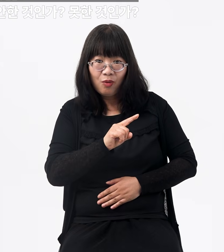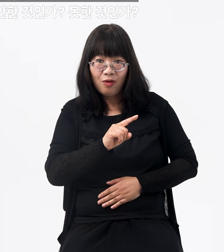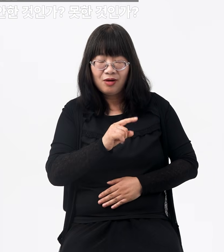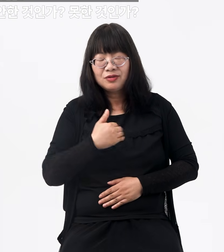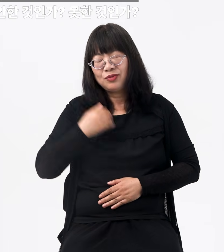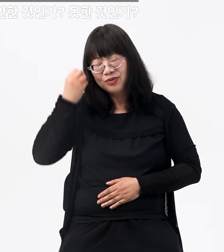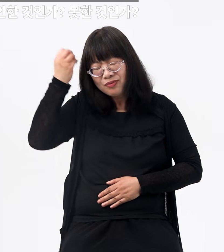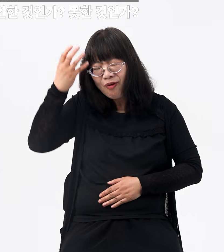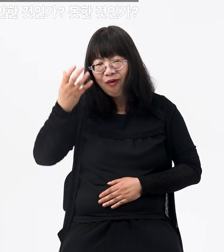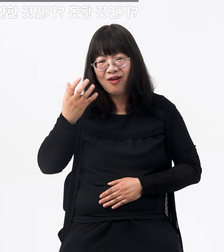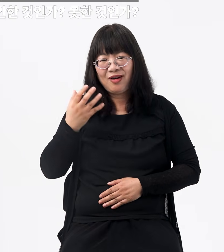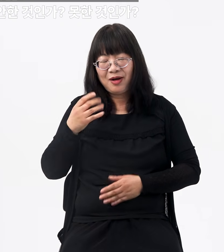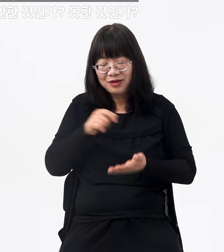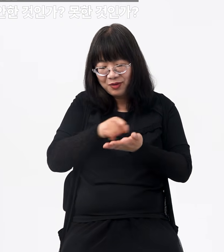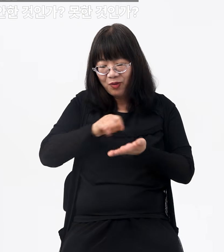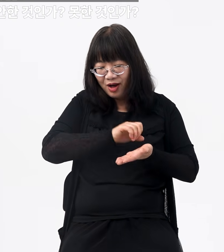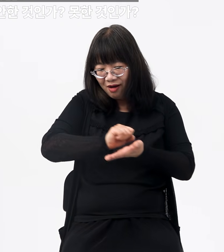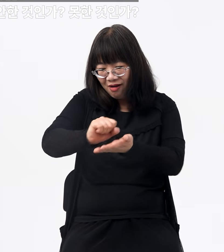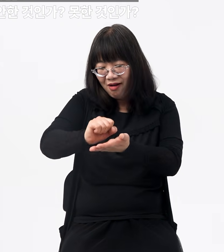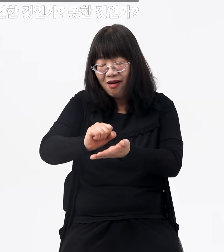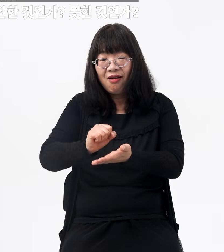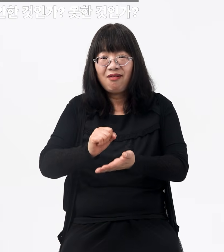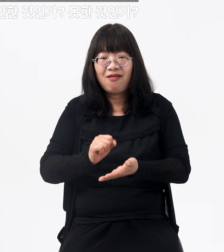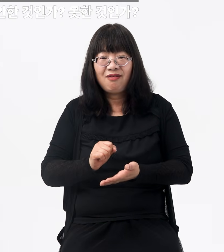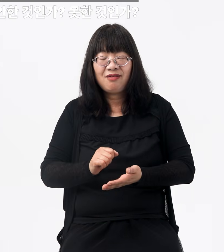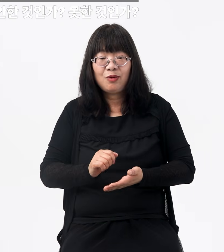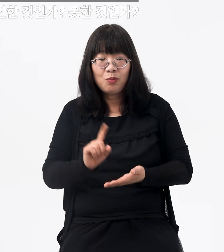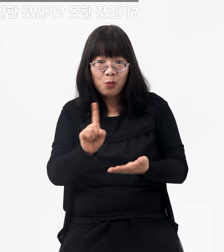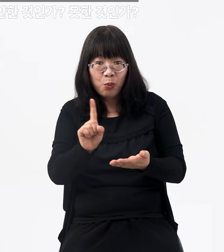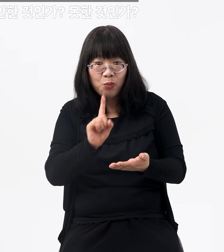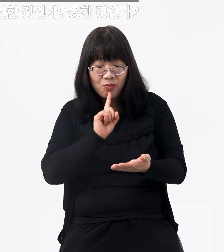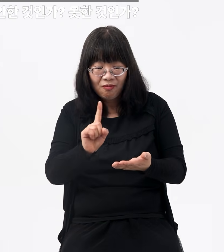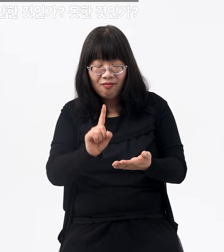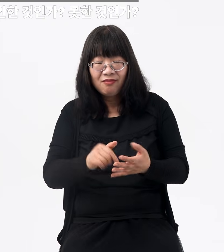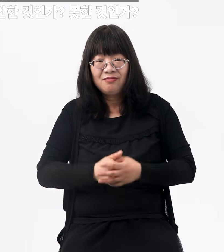말이래요. 무슨 얘기를 했냐면